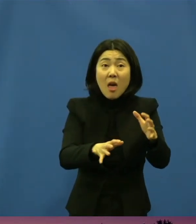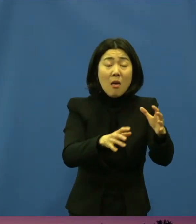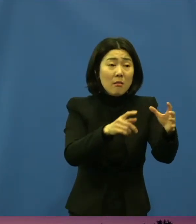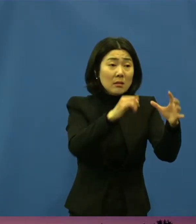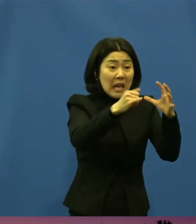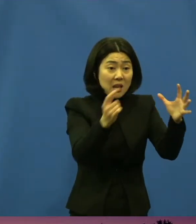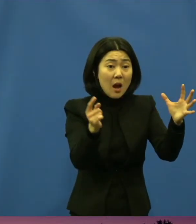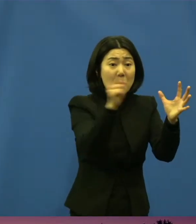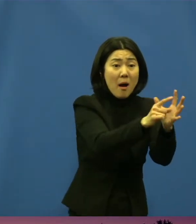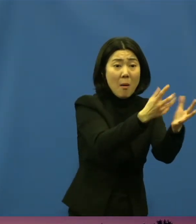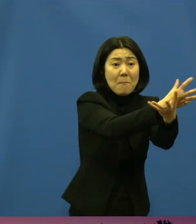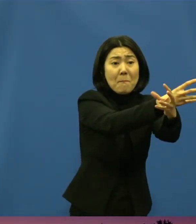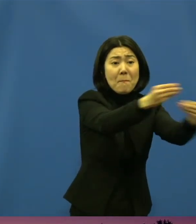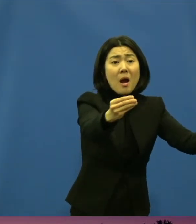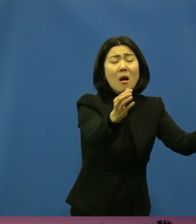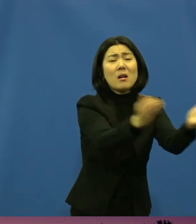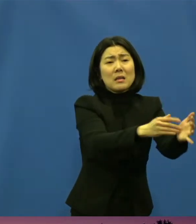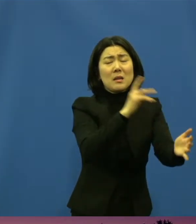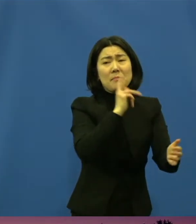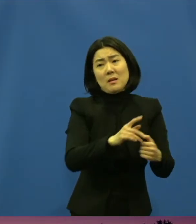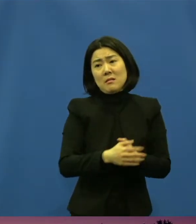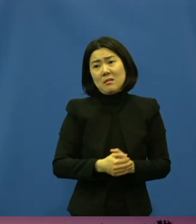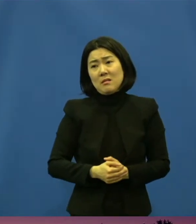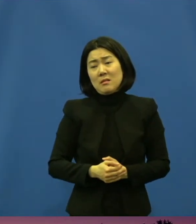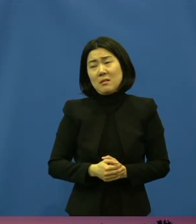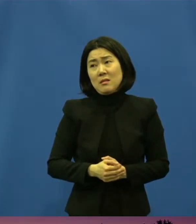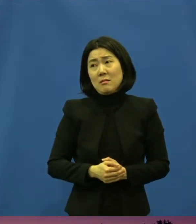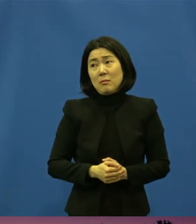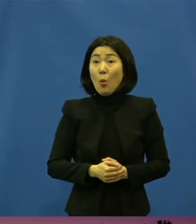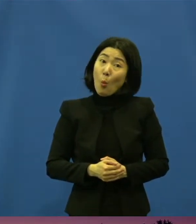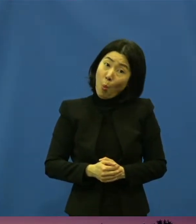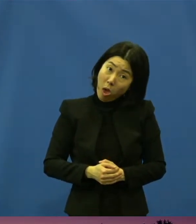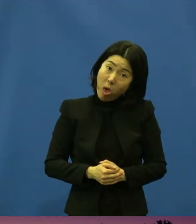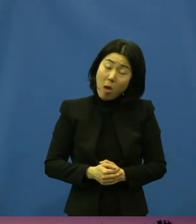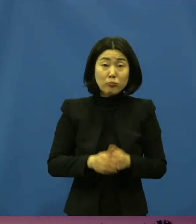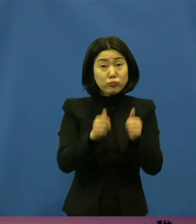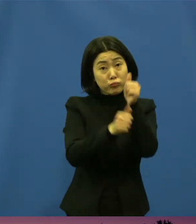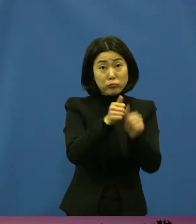주님은 세상이나 세상에 있는 것들을 사랑 말라셨을까?